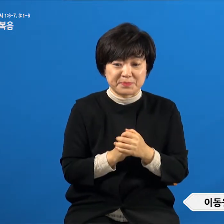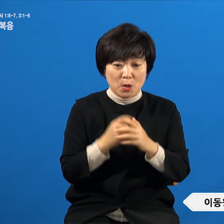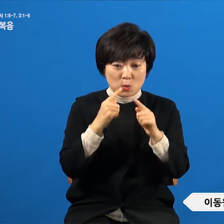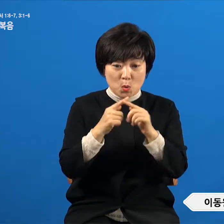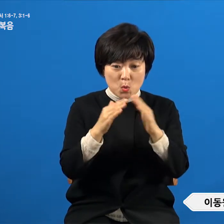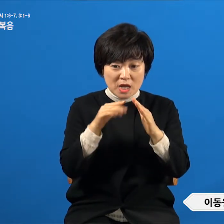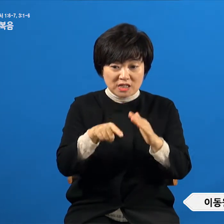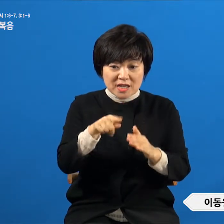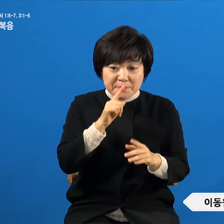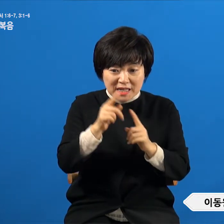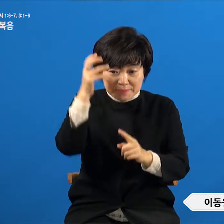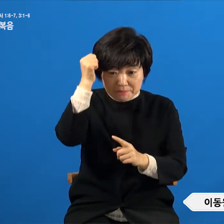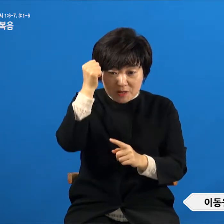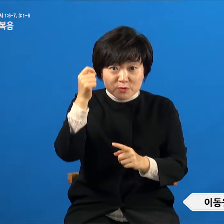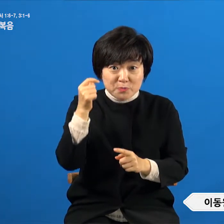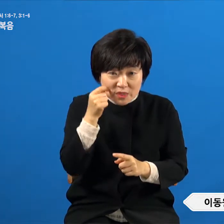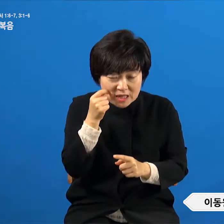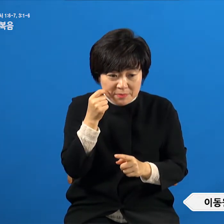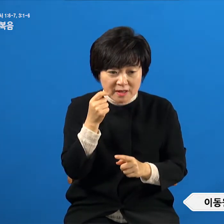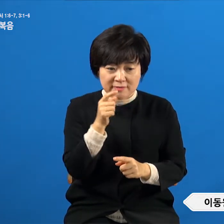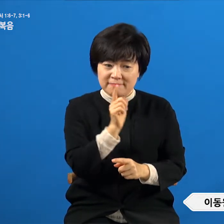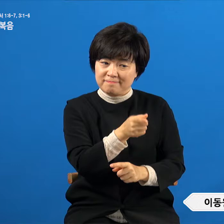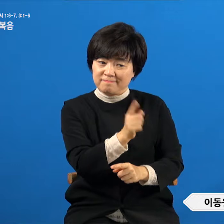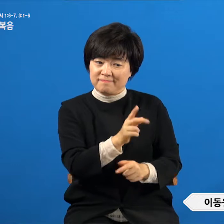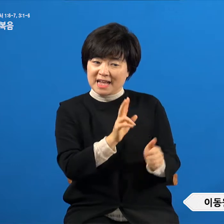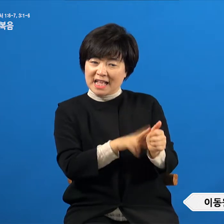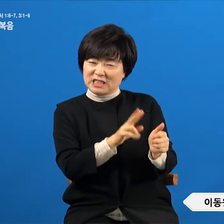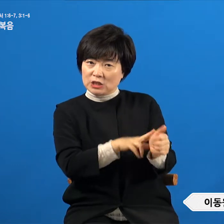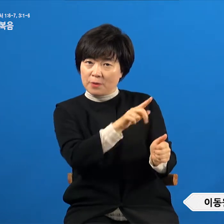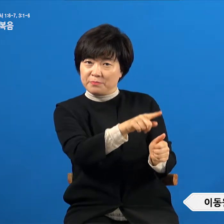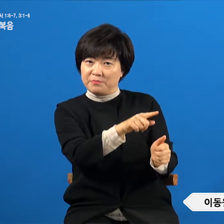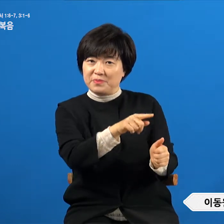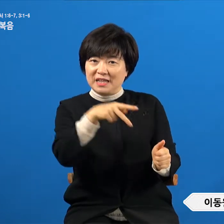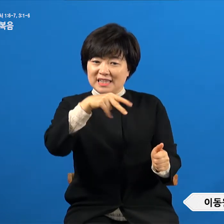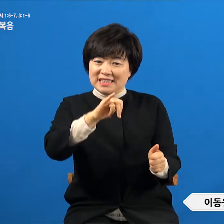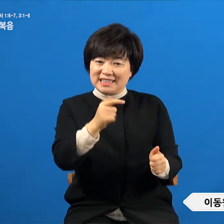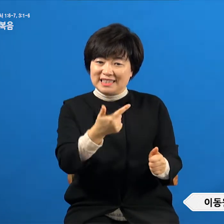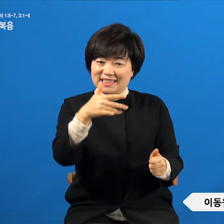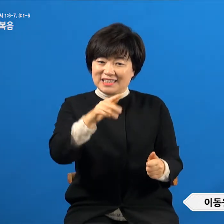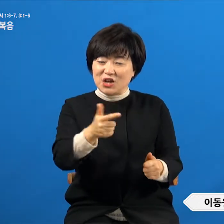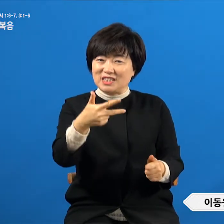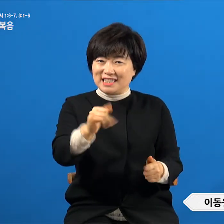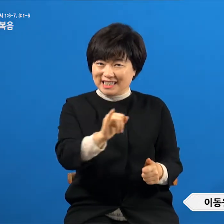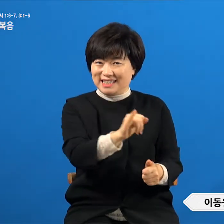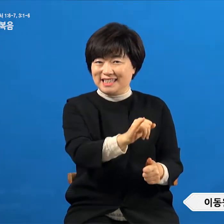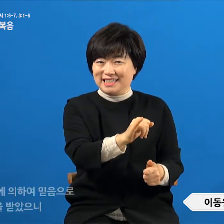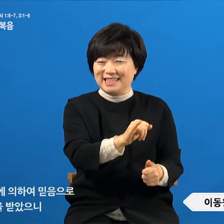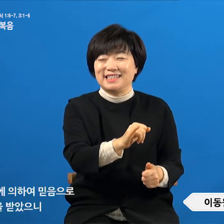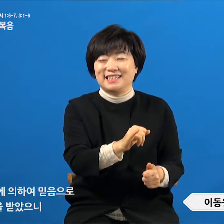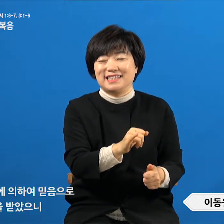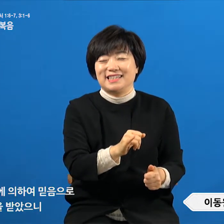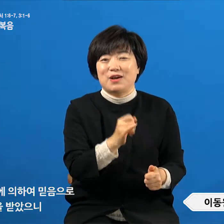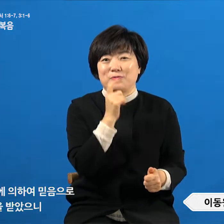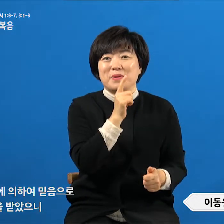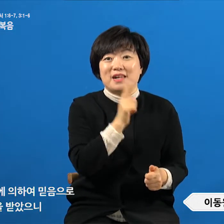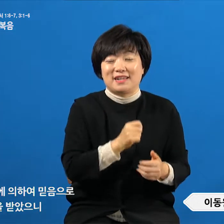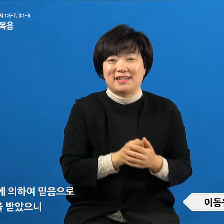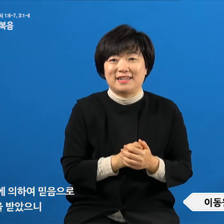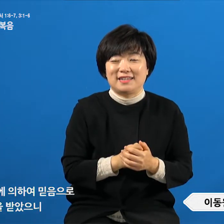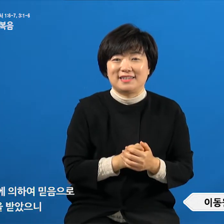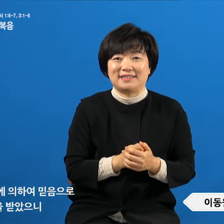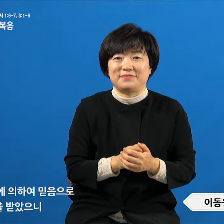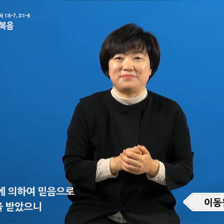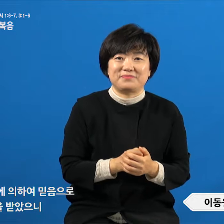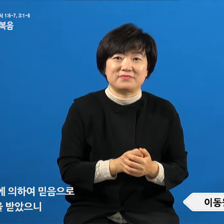간척으로 혹은 신천지로 간주합니다. 요즘은 신천지도 다 외운대요, 이걸. 자, 에베소 2장 8절,